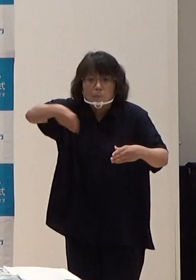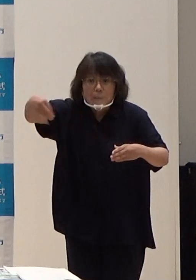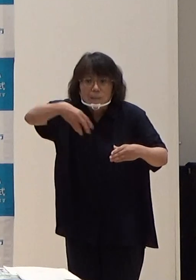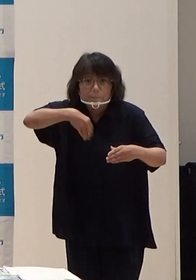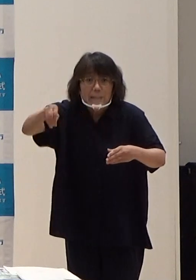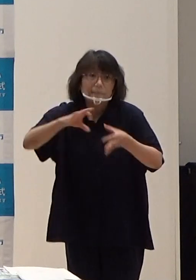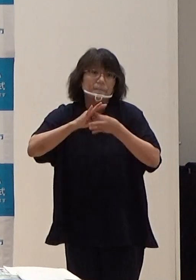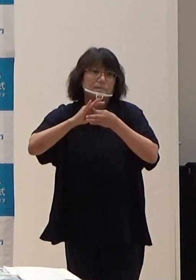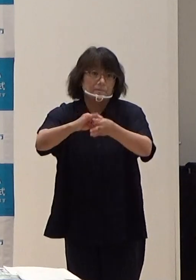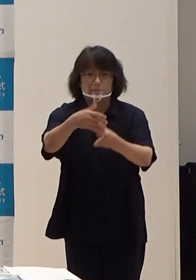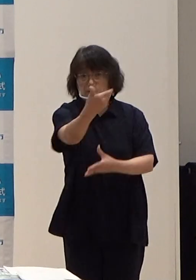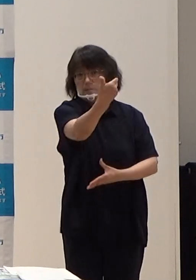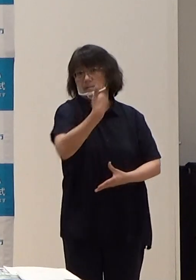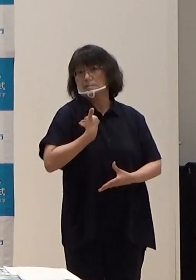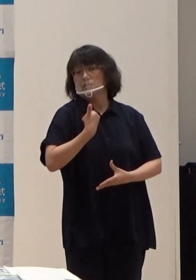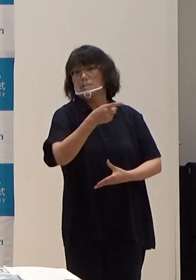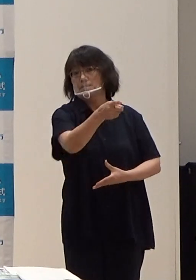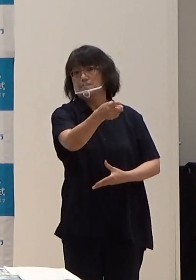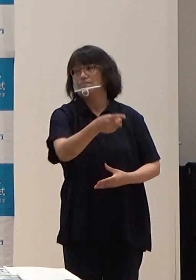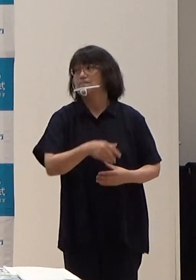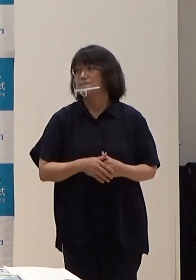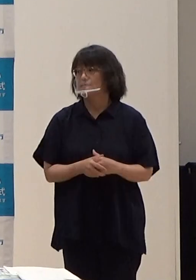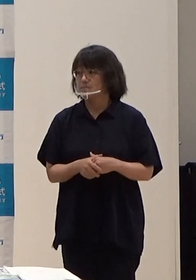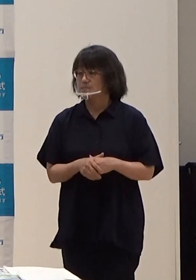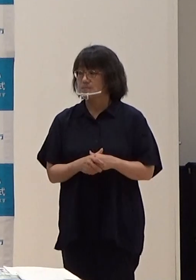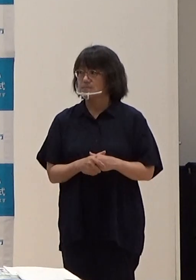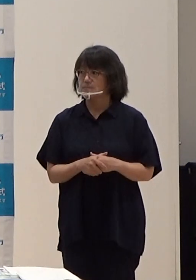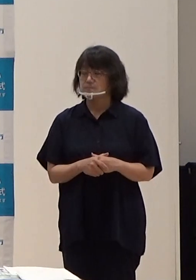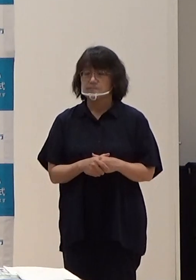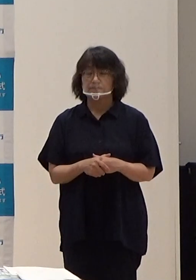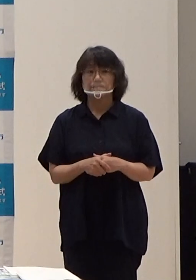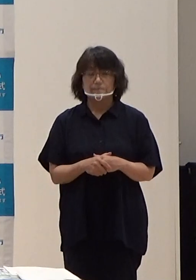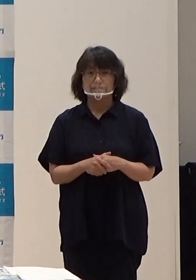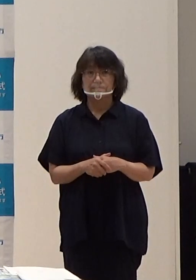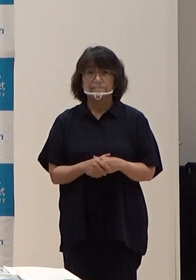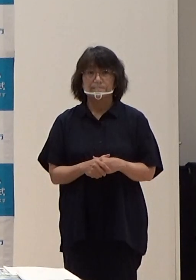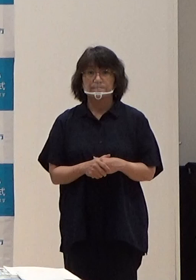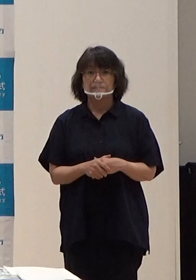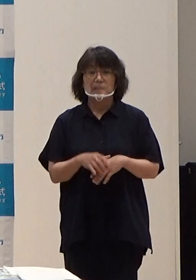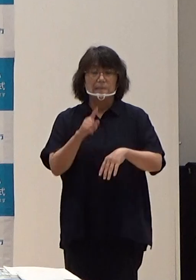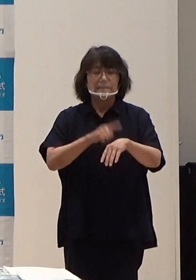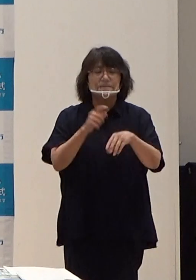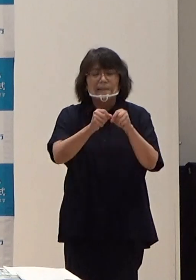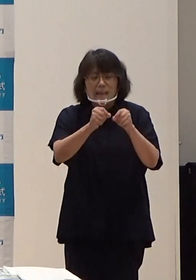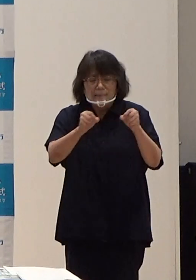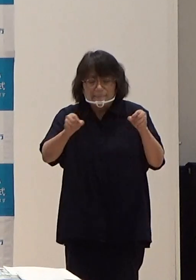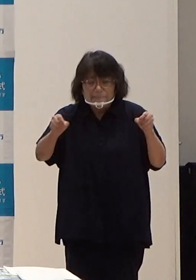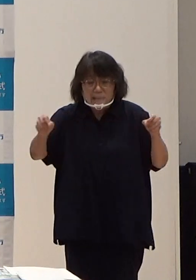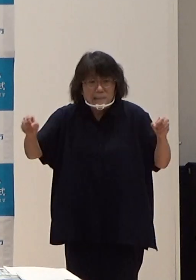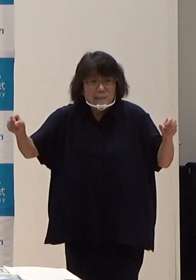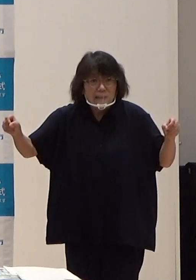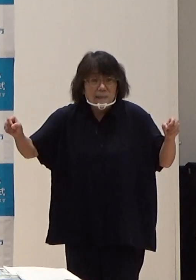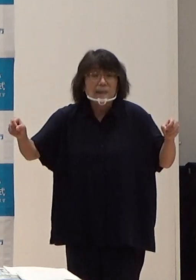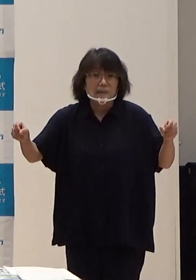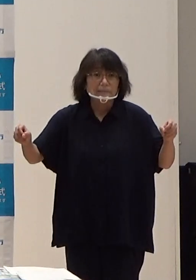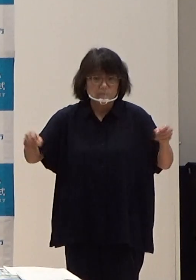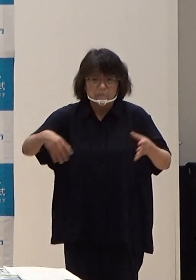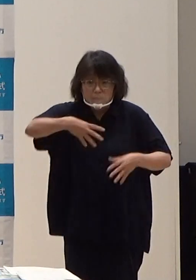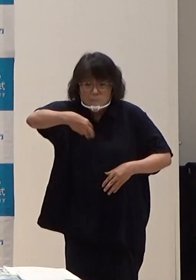これはずいぶん長い期間かけて、やってきておりますのでです